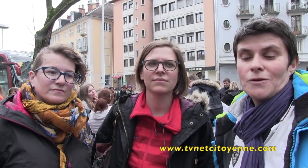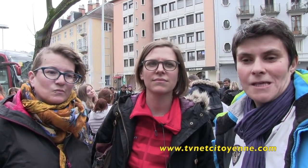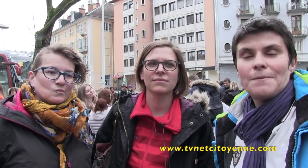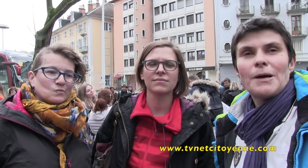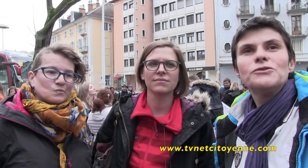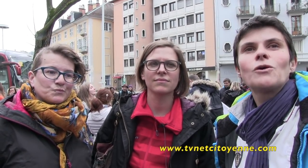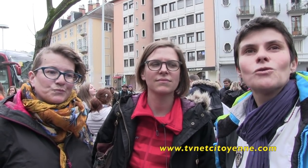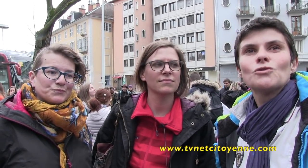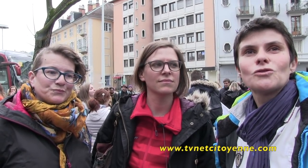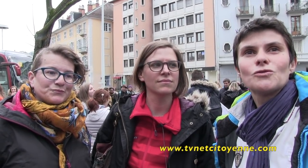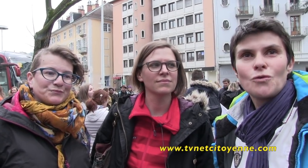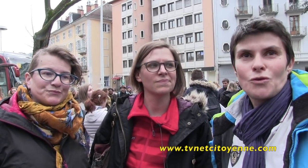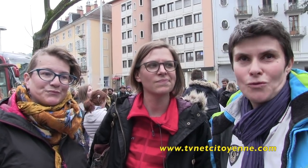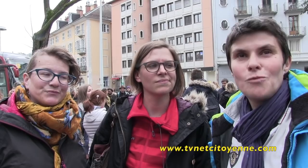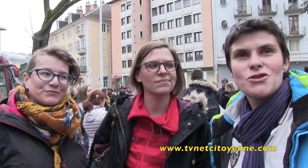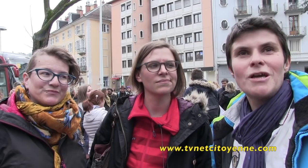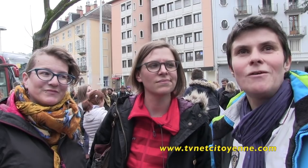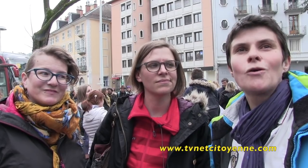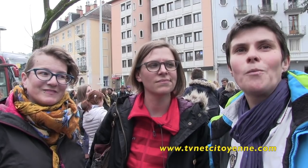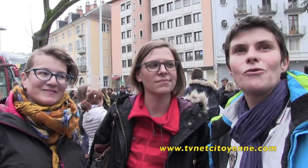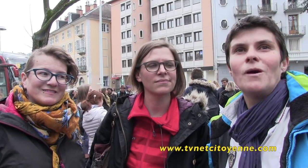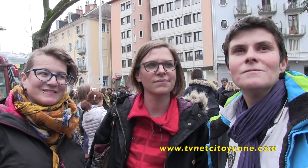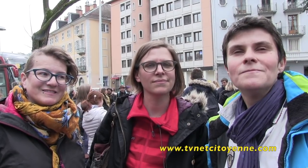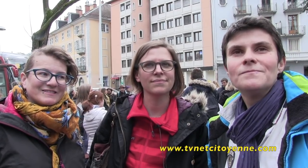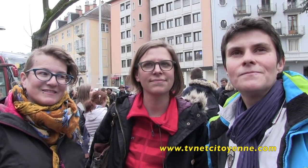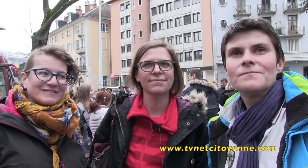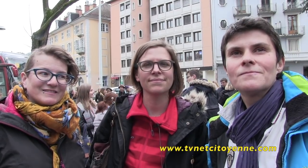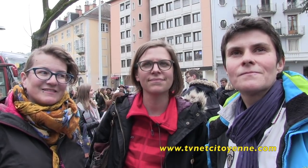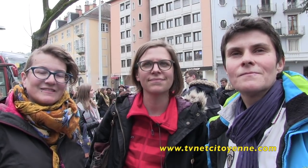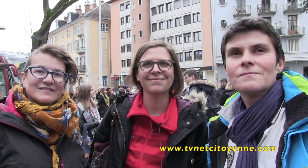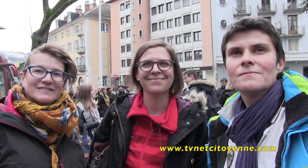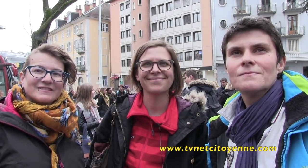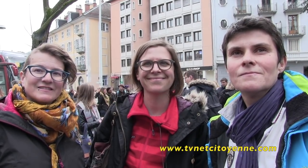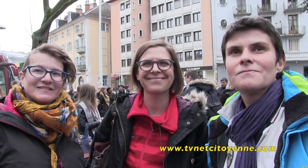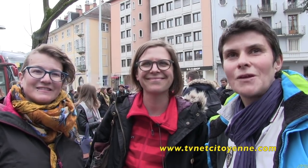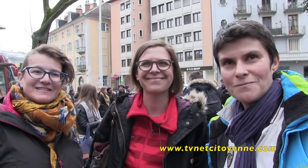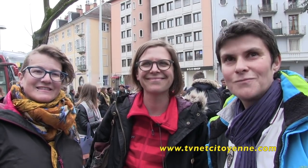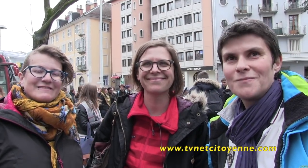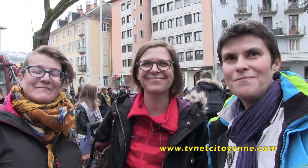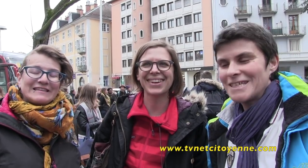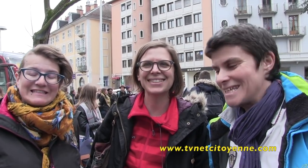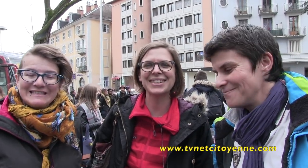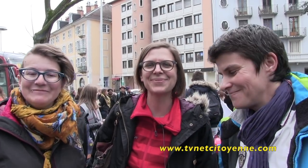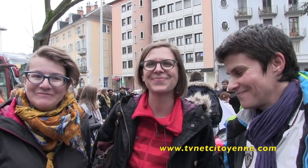ça n'a pas donné grand-chose, donc on est obligé d'aller encore plus loin. Merci beaucoup, bon courage. Merci.